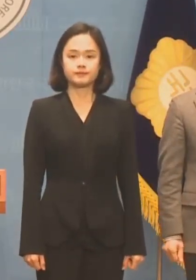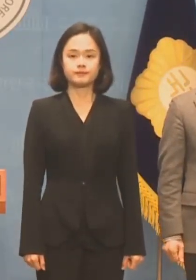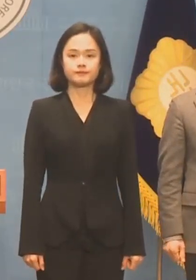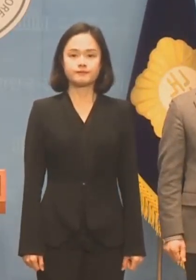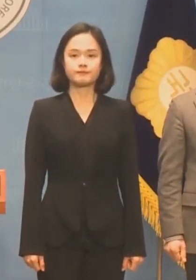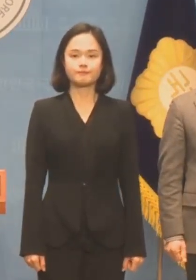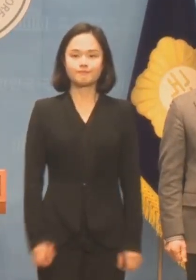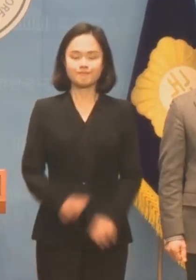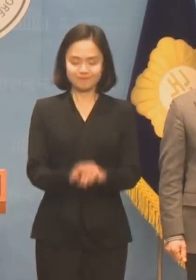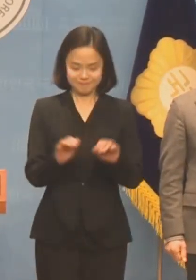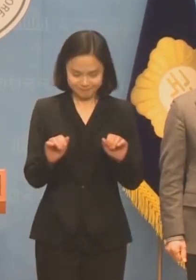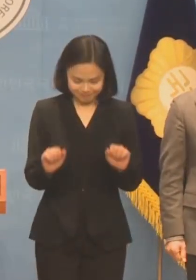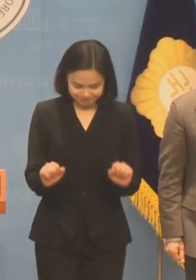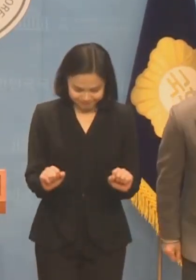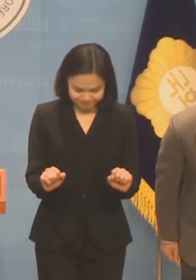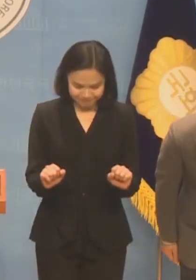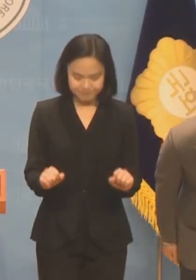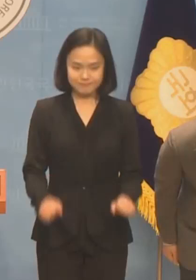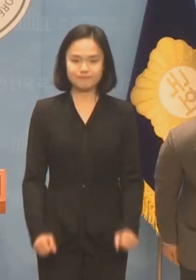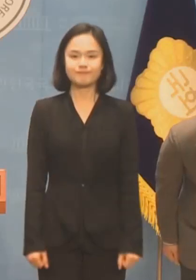네, 인사드립니다.